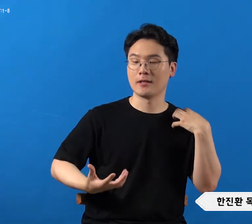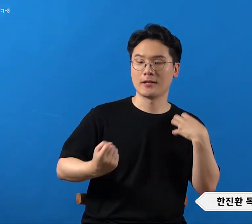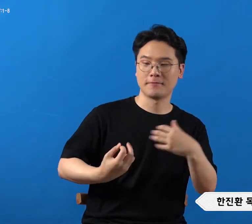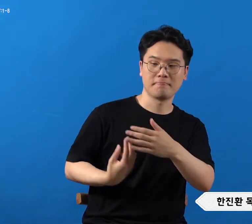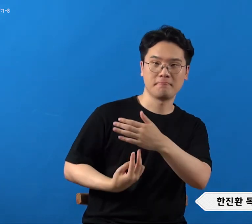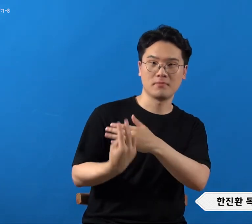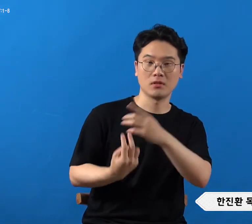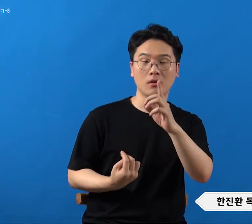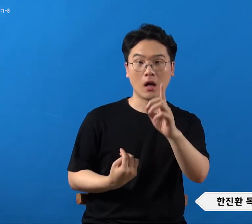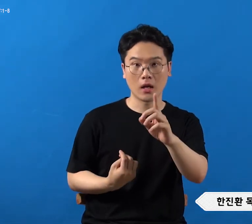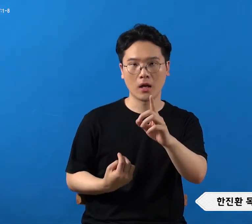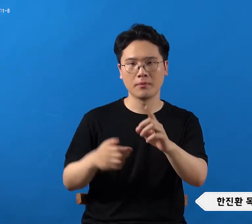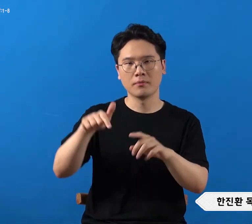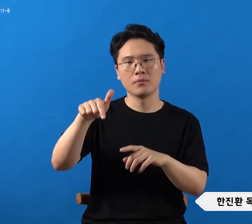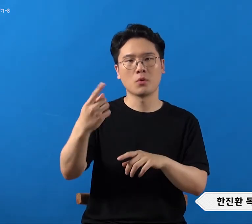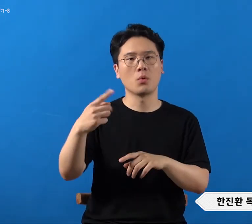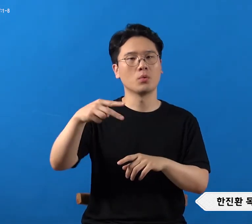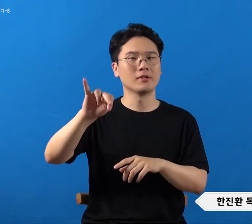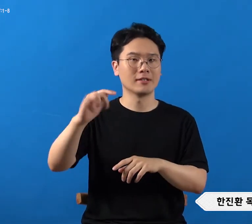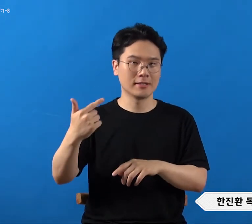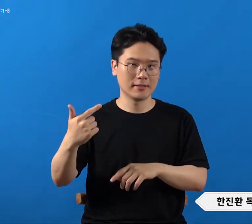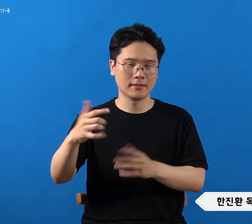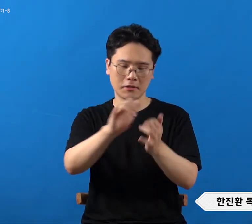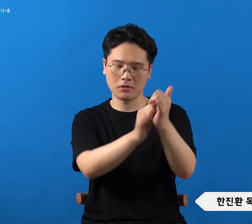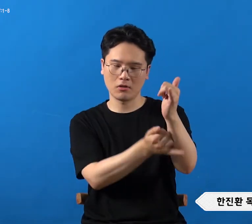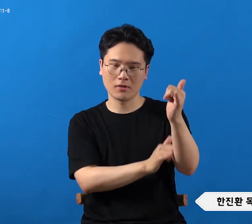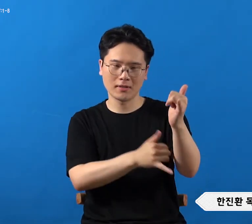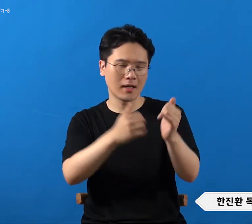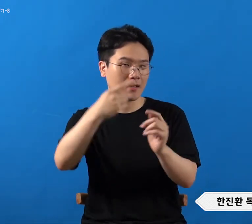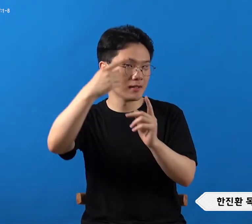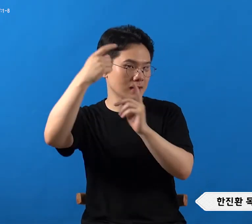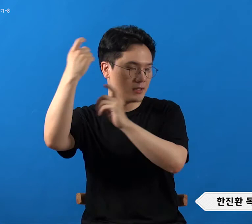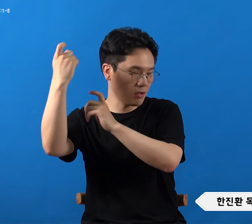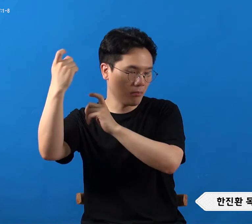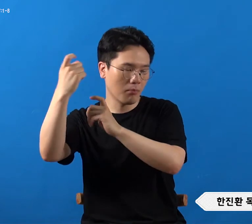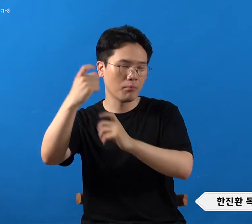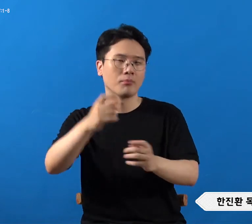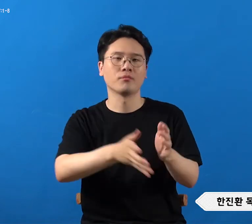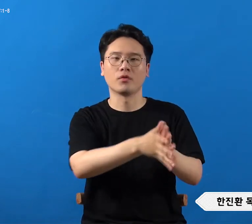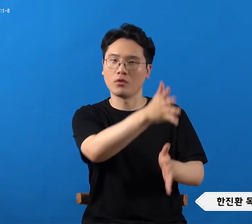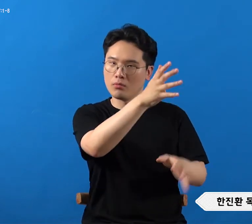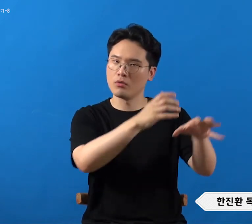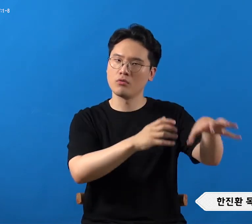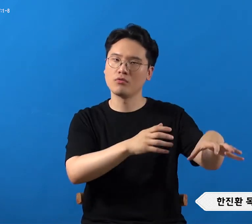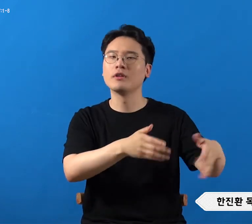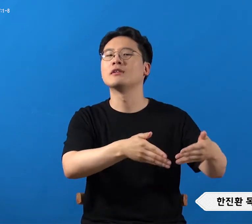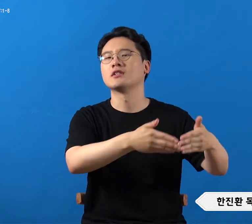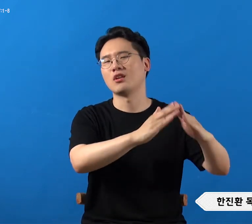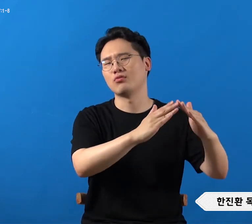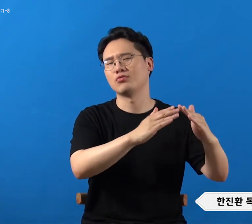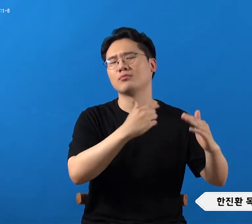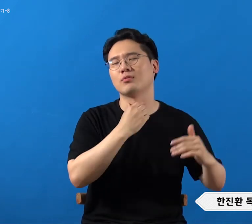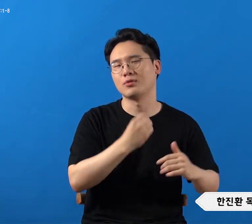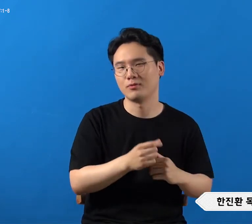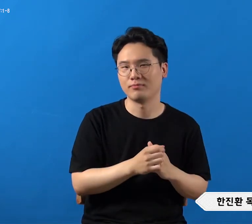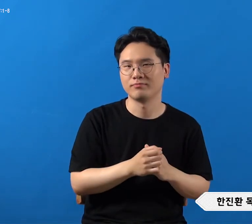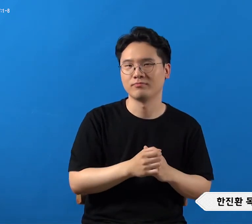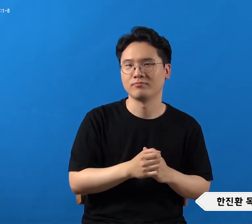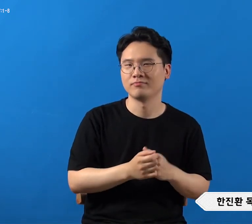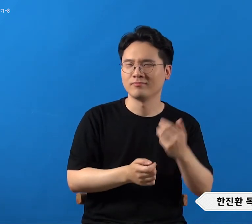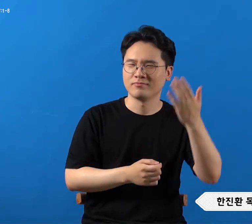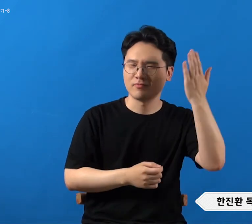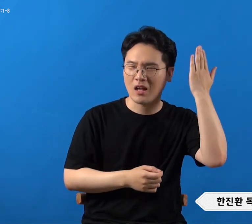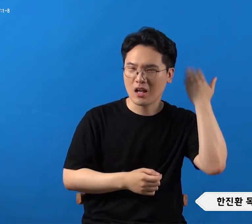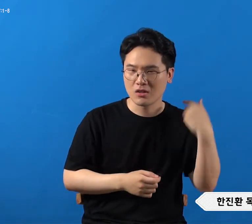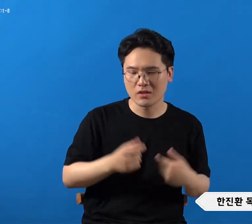고신 역사기념관을 건립하는 것이었습니다. 일제시대 때 목숨을 걸고 신사참배와 싸웠던